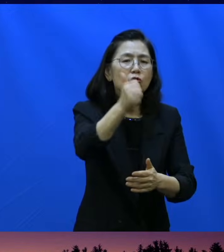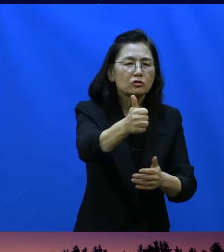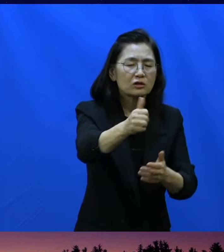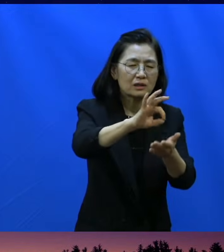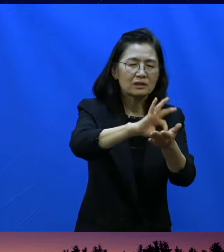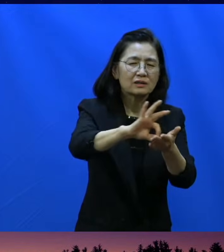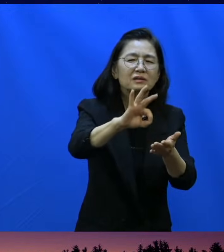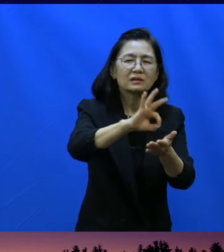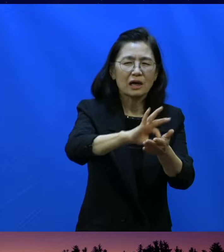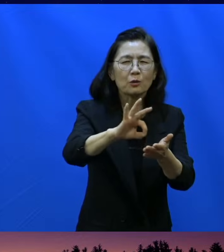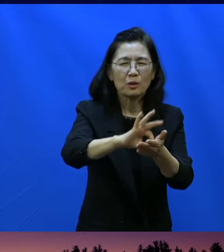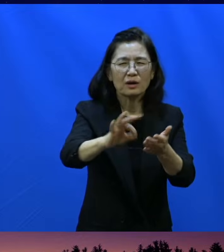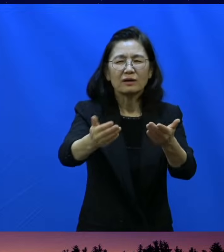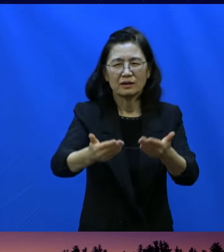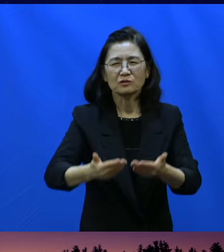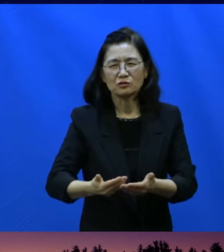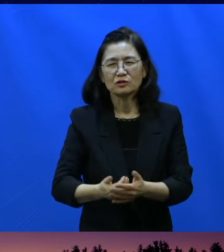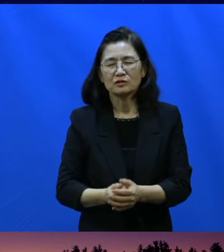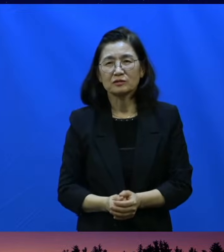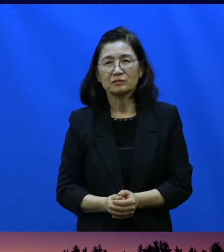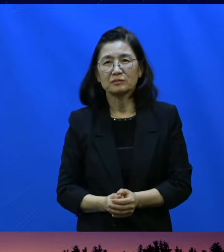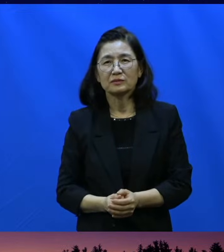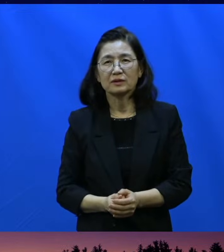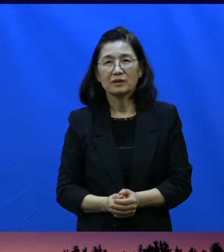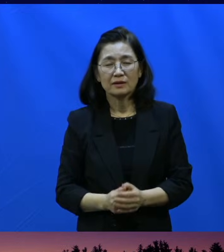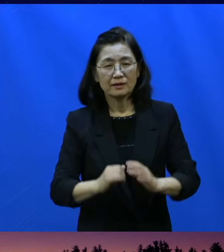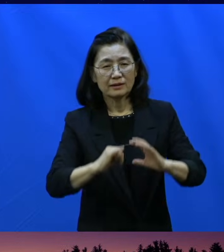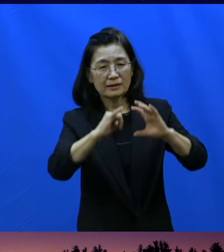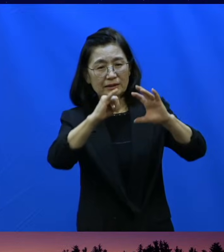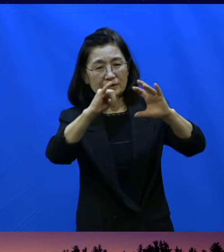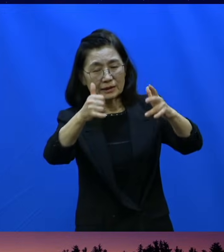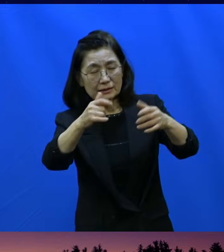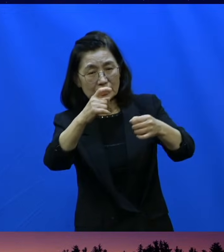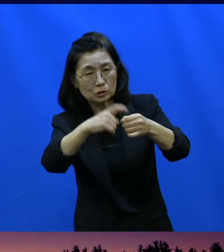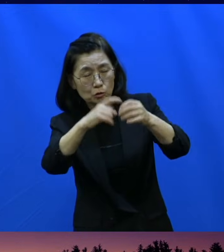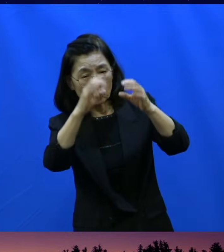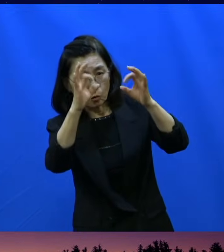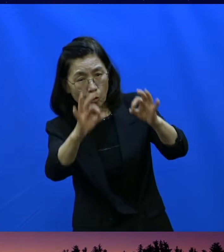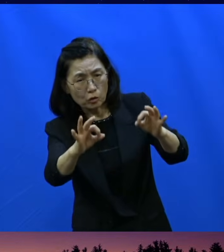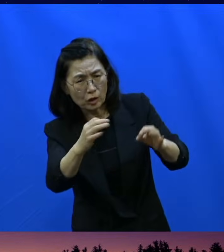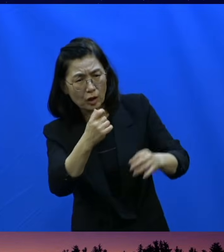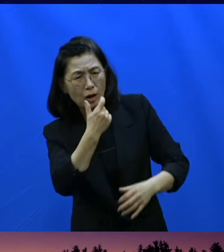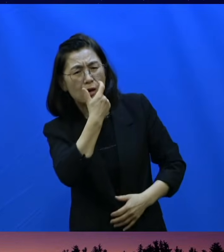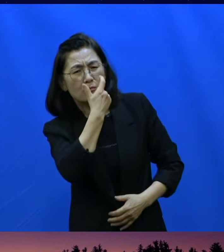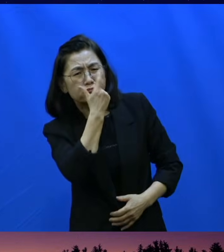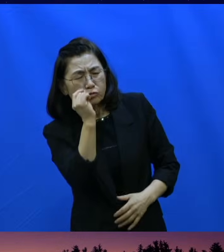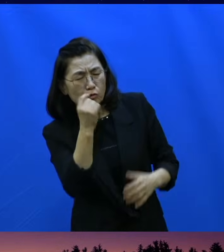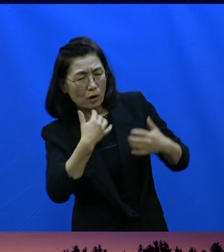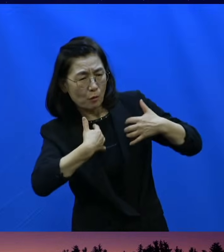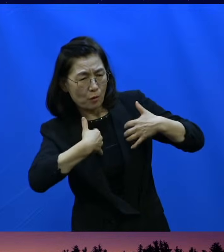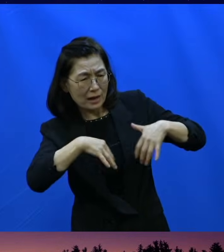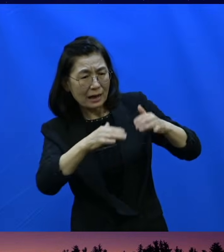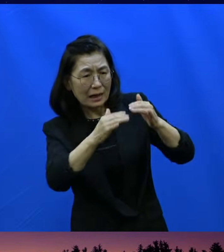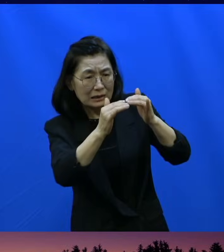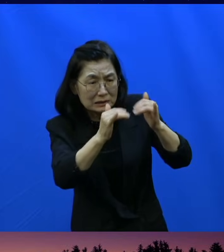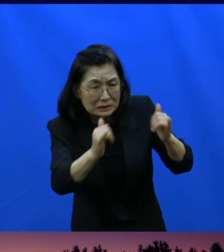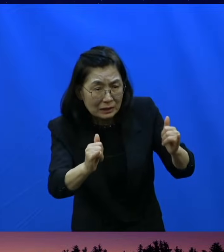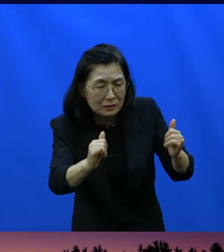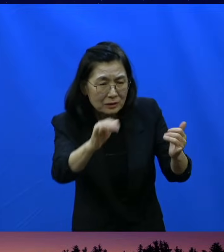여러분, 하나님은 세상적 기준으로는 모자라 보이는 사람들을 사용할 때가 굉장히 많아요. 성경을 보면 우리가 확인하는 거예요.